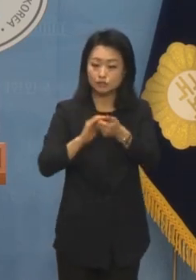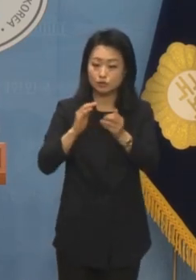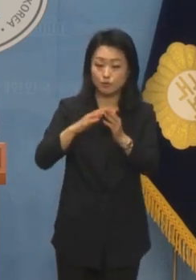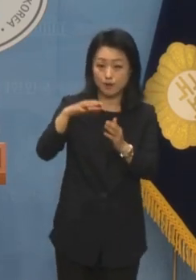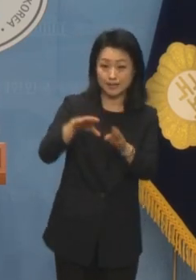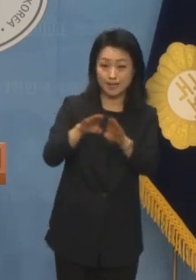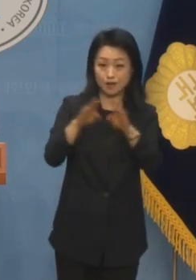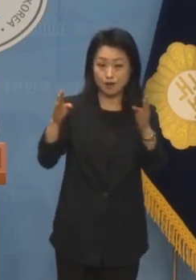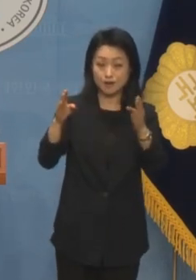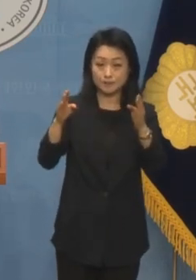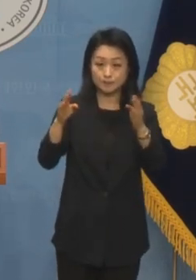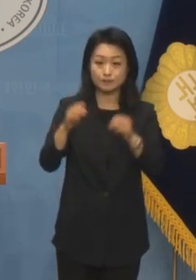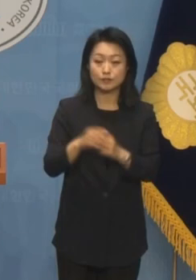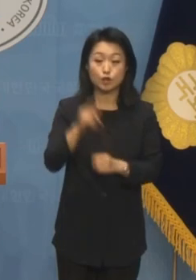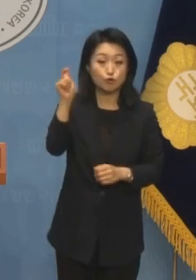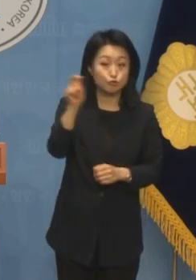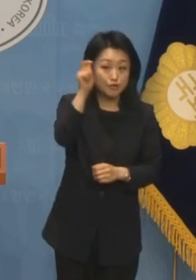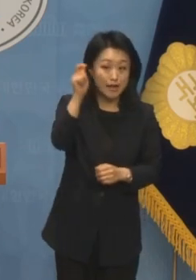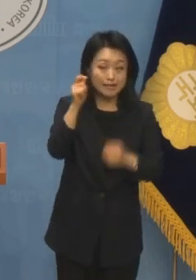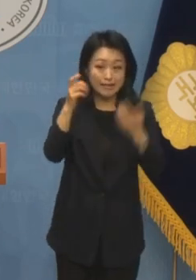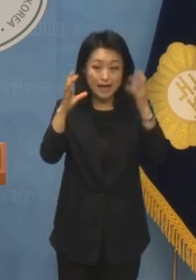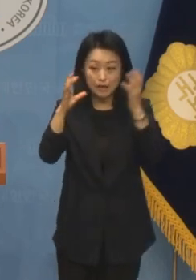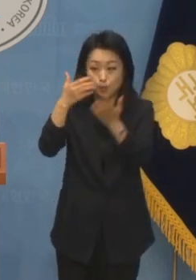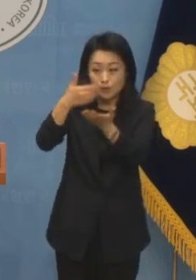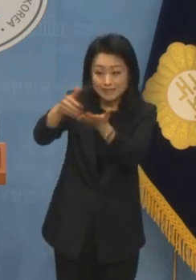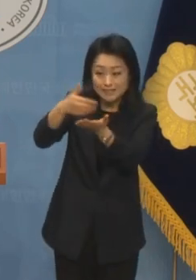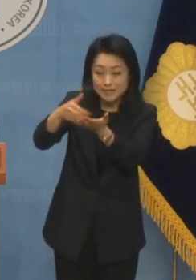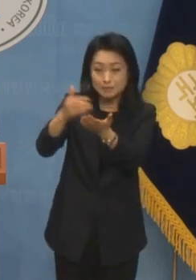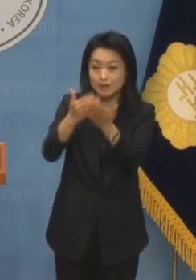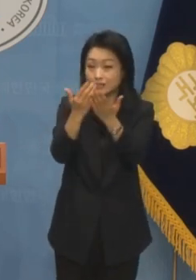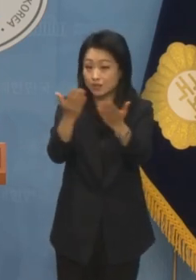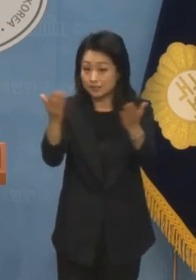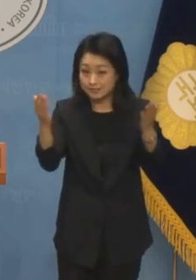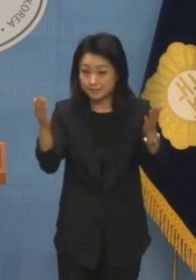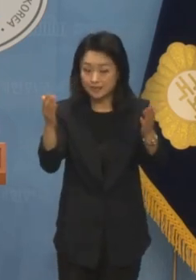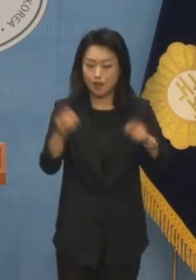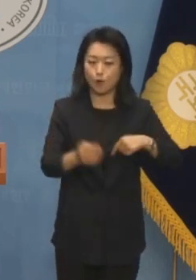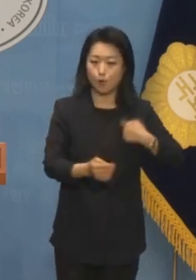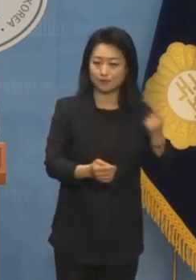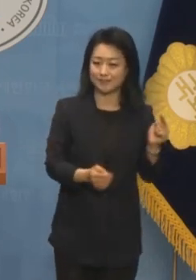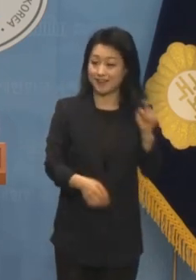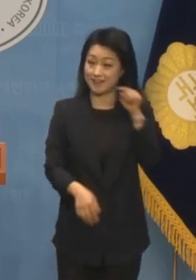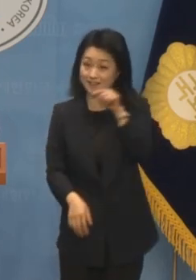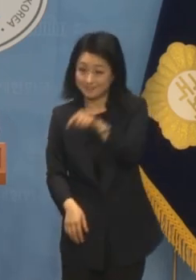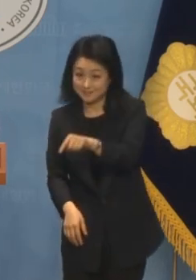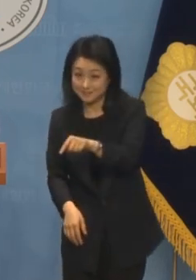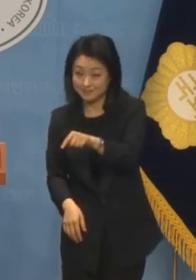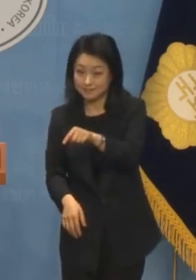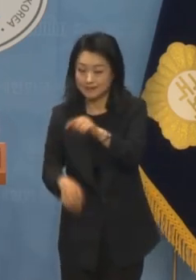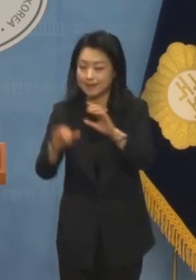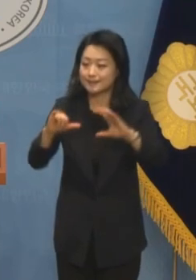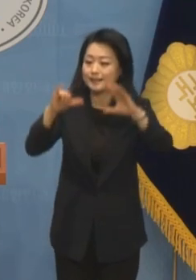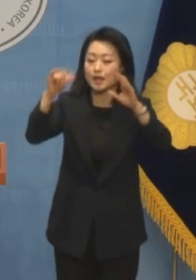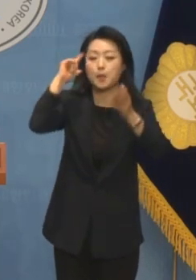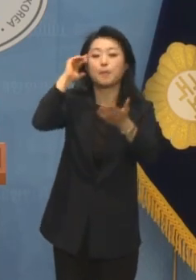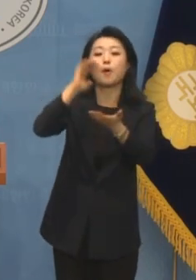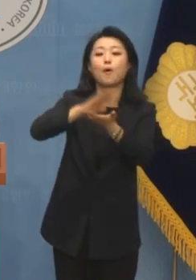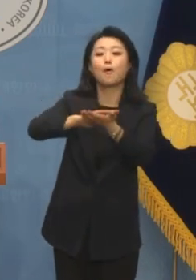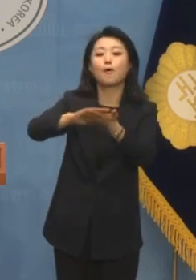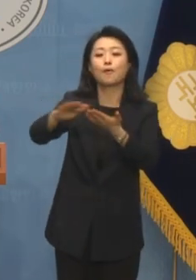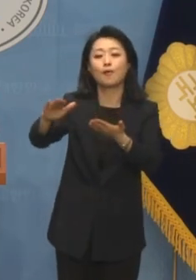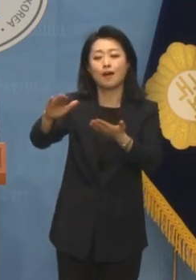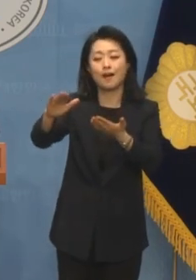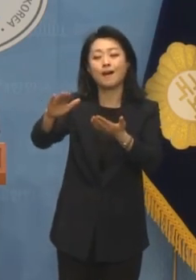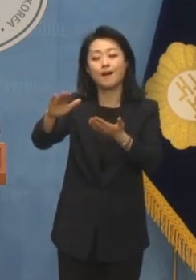열린 우크라이나 아동 그림전 전시에 단독 일정으로 참석해서 세계 평화를